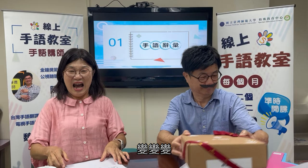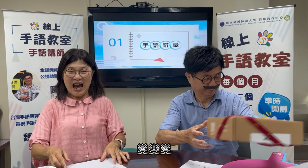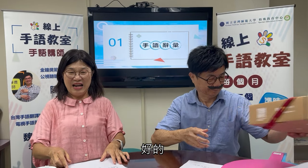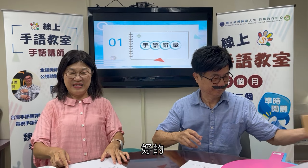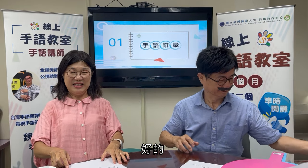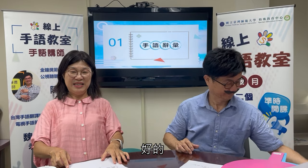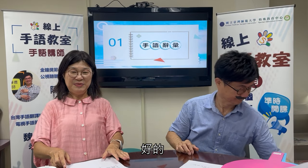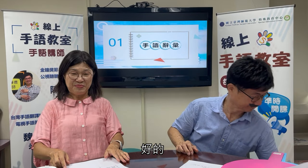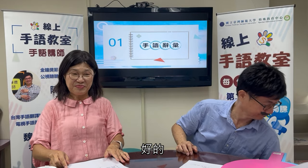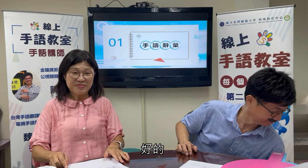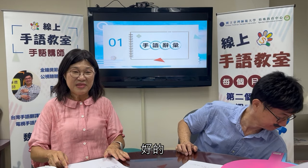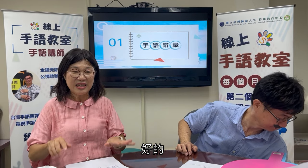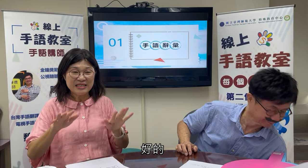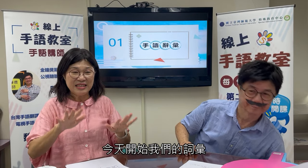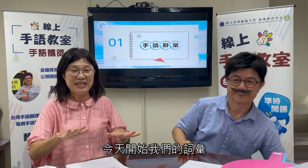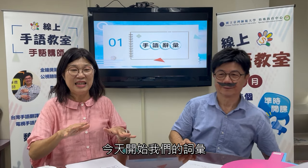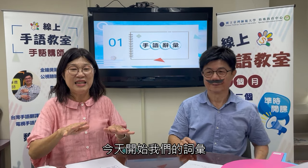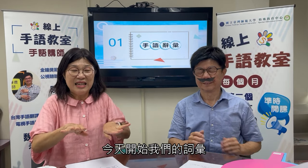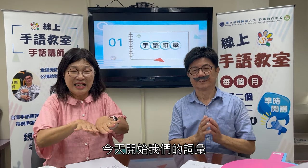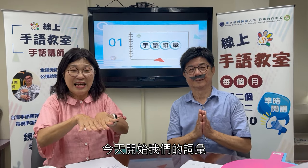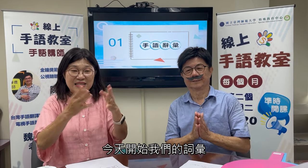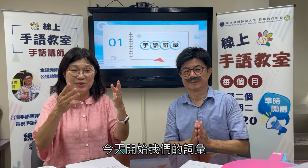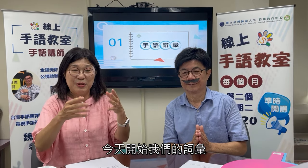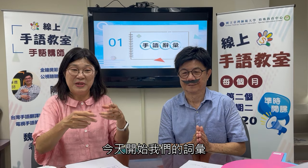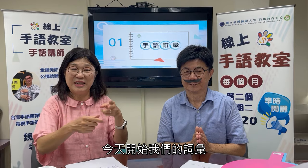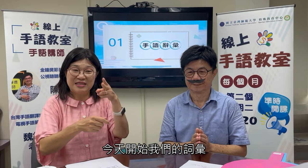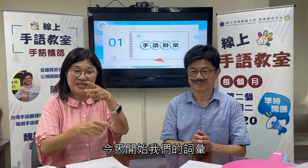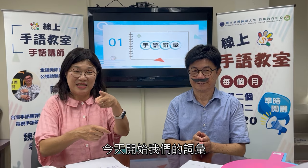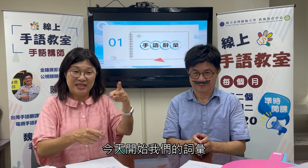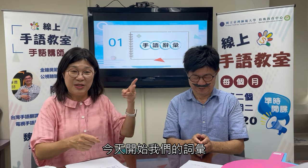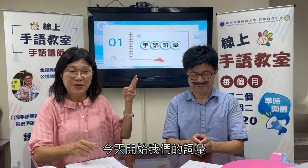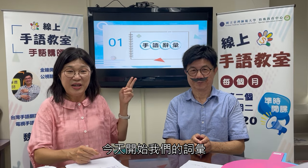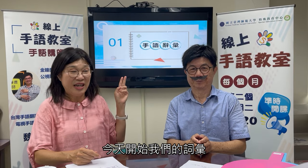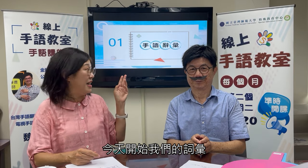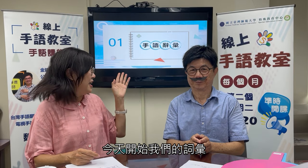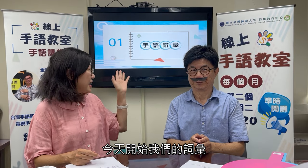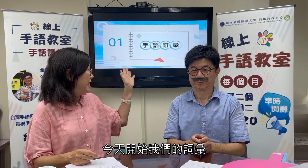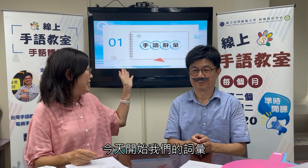好的，今天开始我们的词汇。